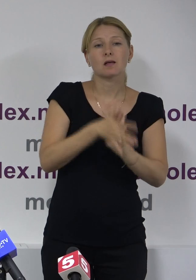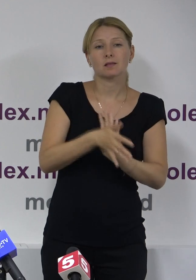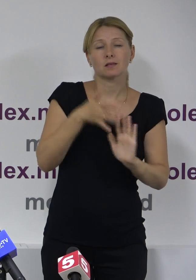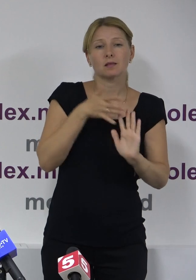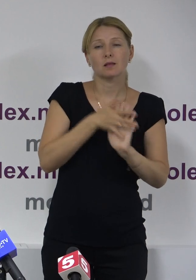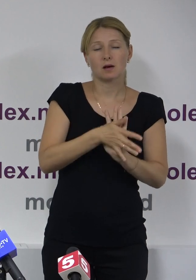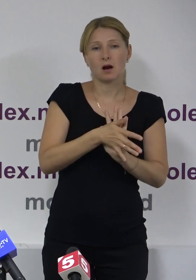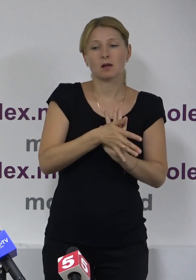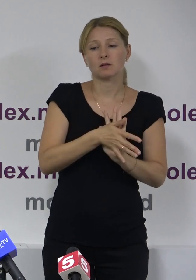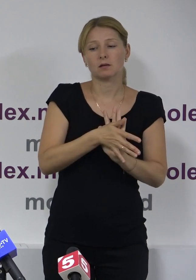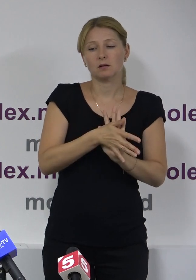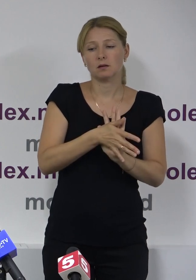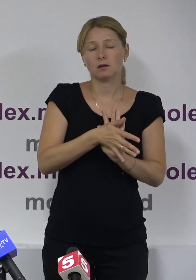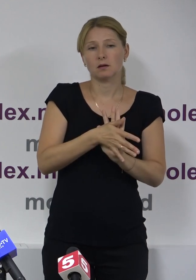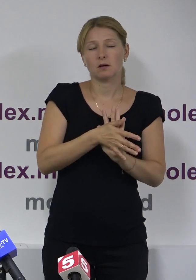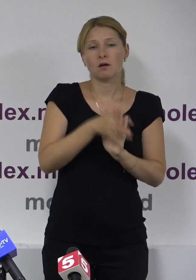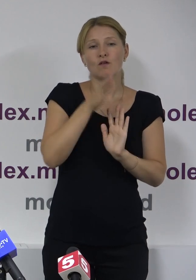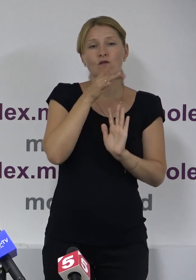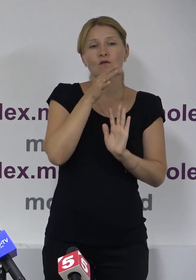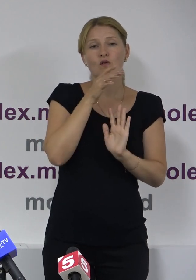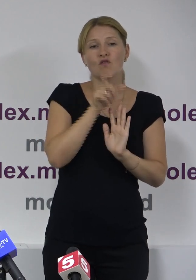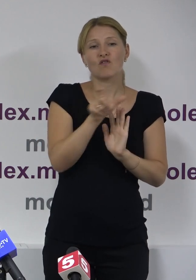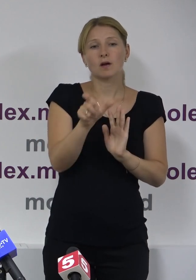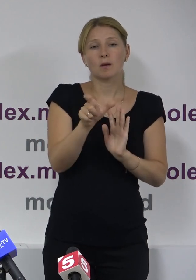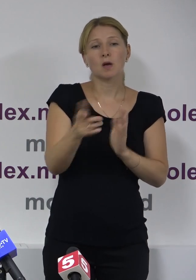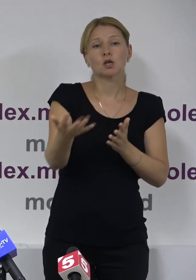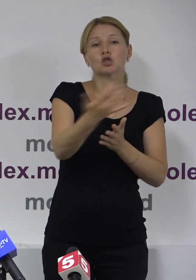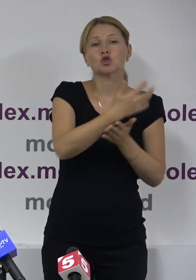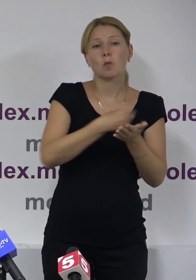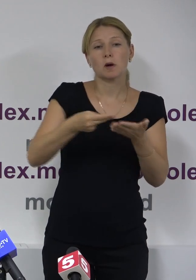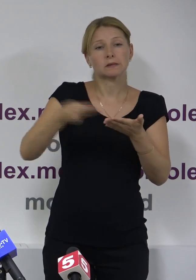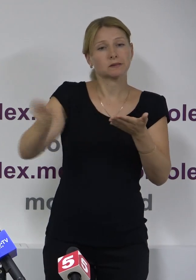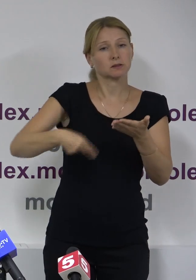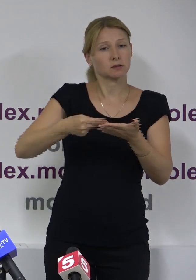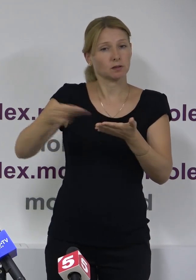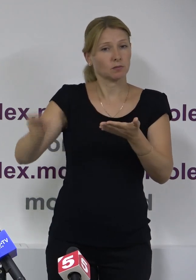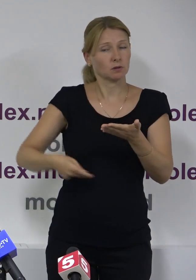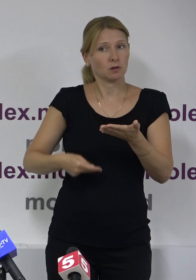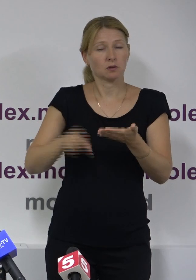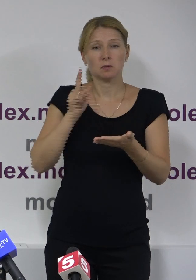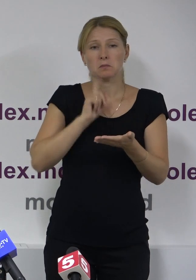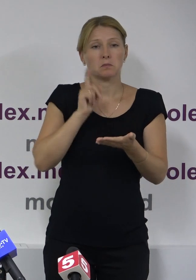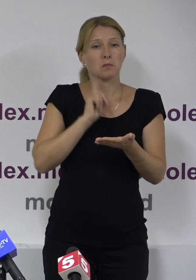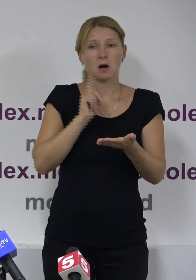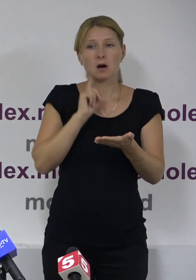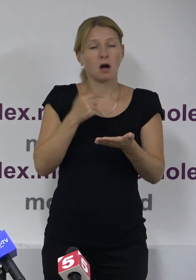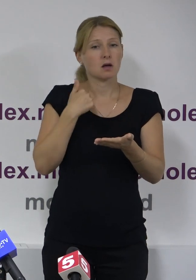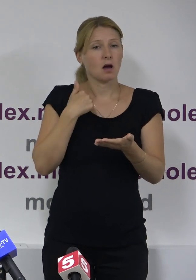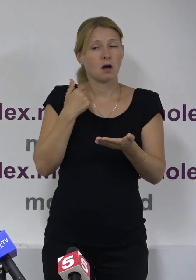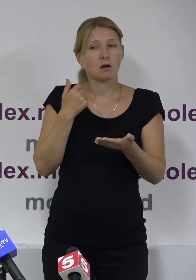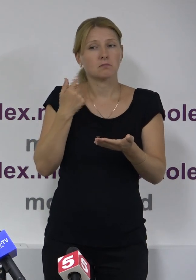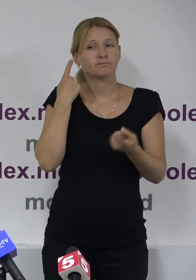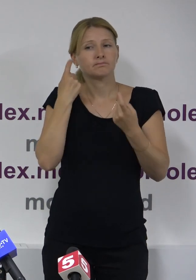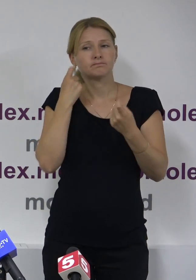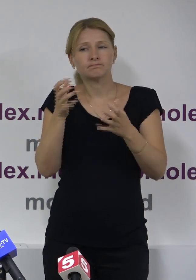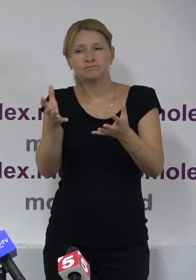pot realiza în procesul de colectare a semnăturilor. N-am precizat lucrul ăsta mai devreme pentru că mi se părea cumva evident,